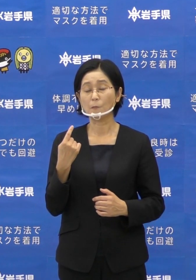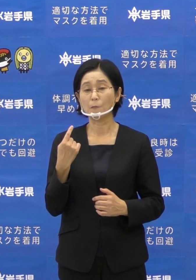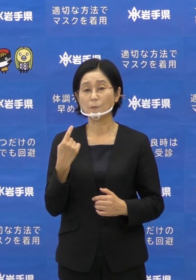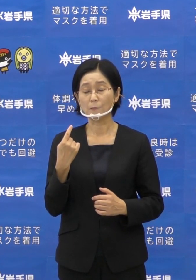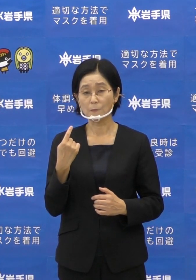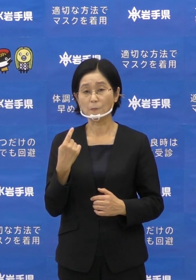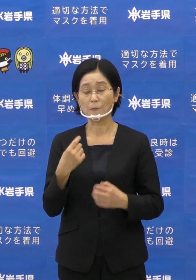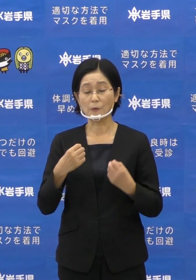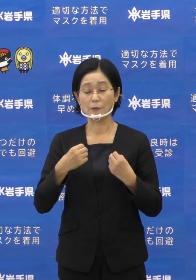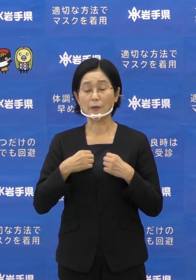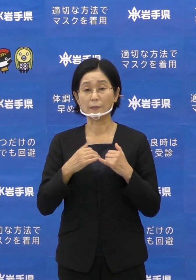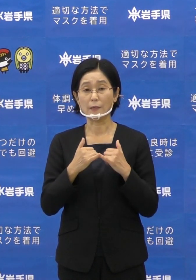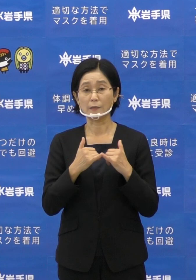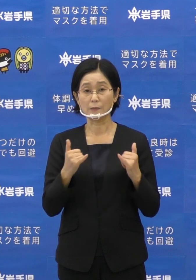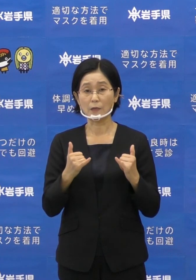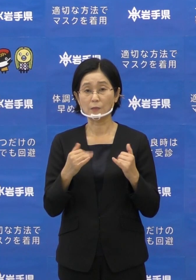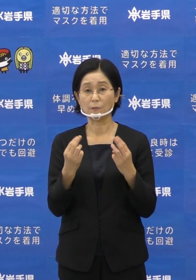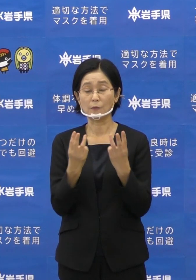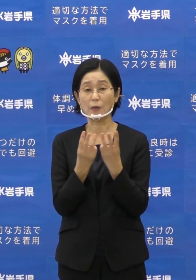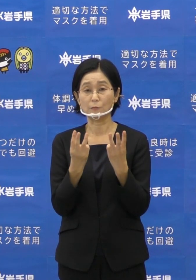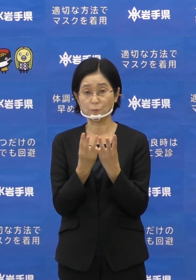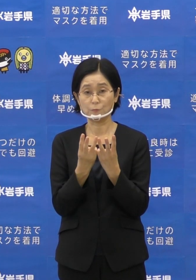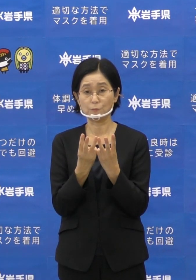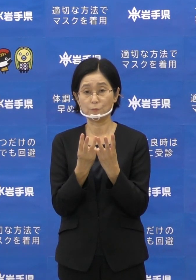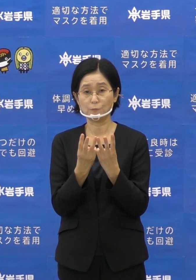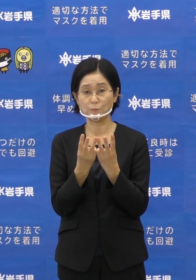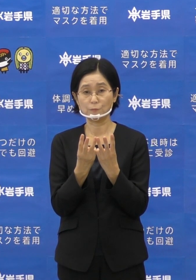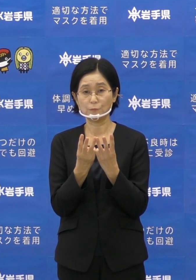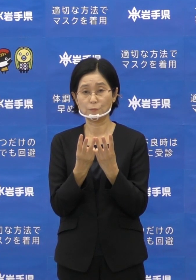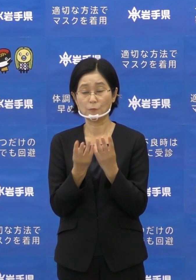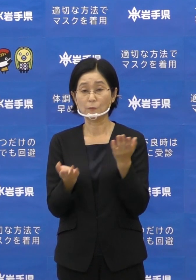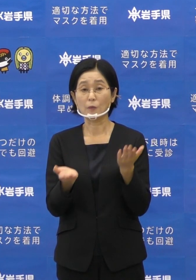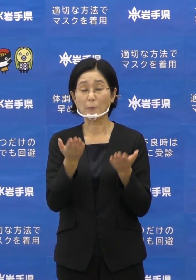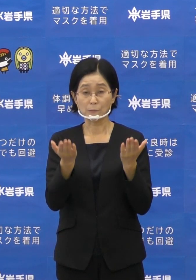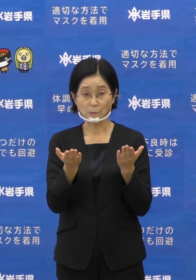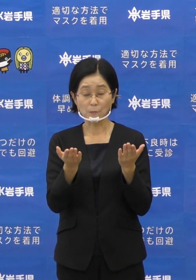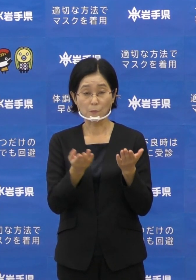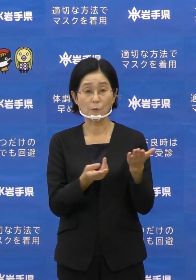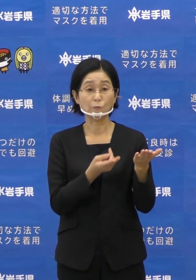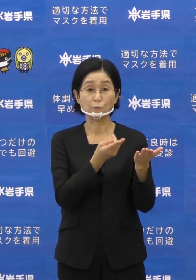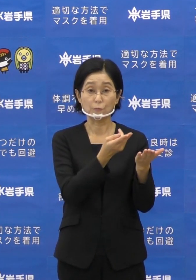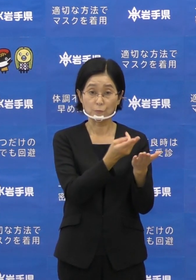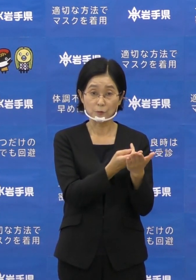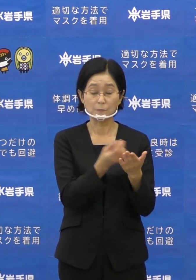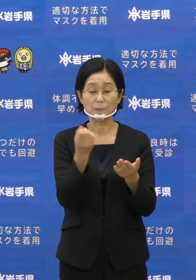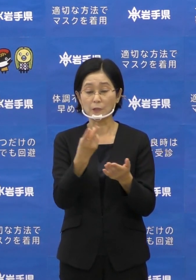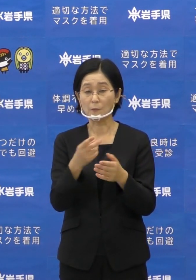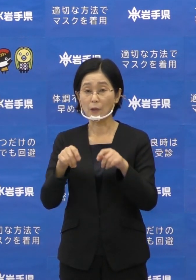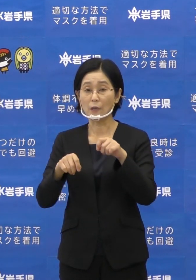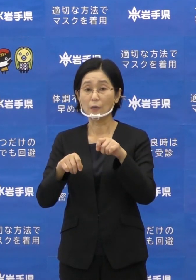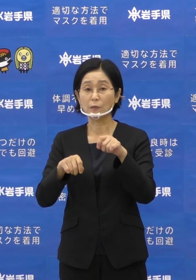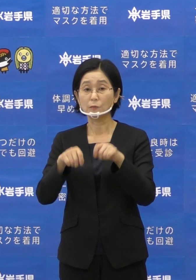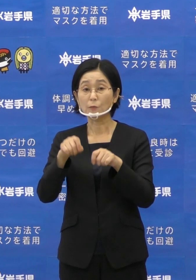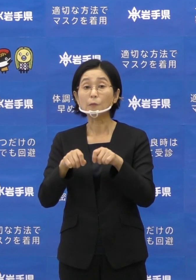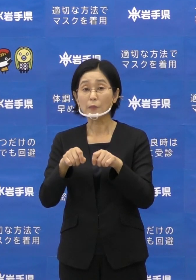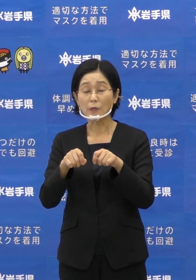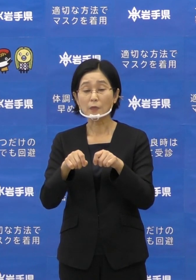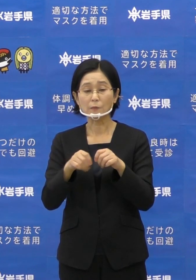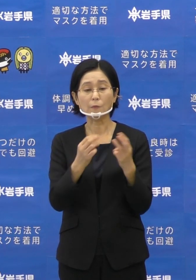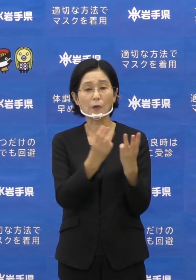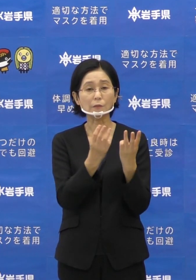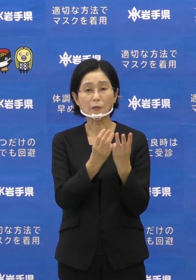新規感染者数の数よりも入院と調整中の人数をこう低く抑えてい